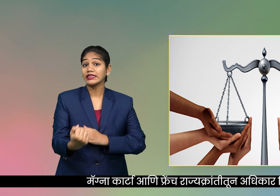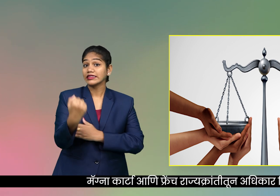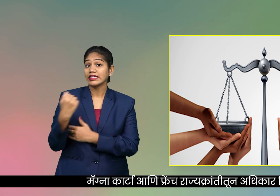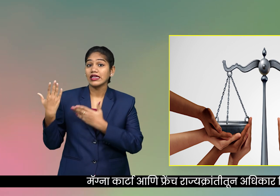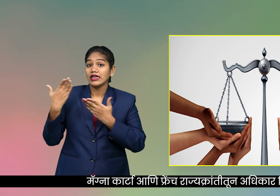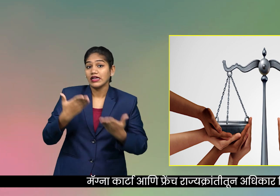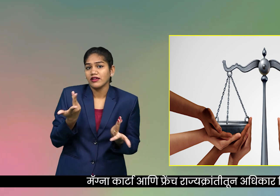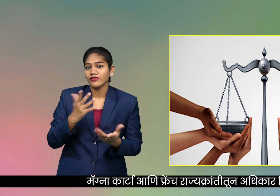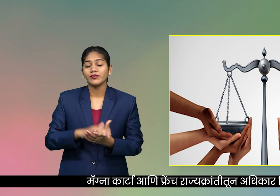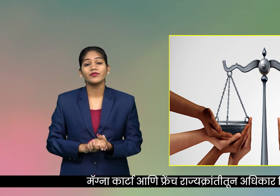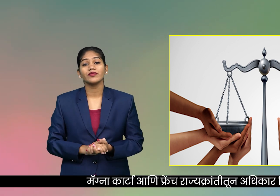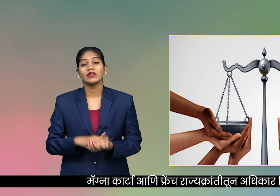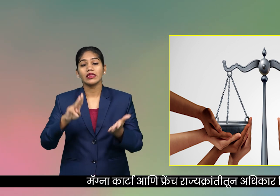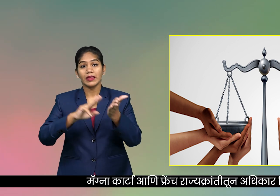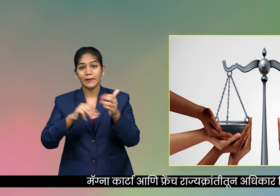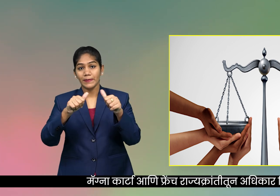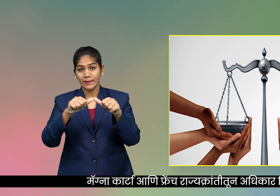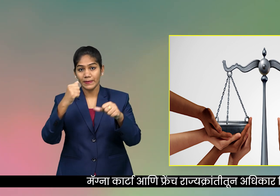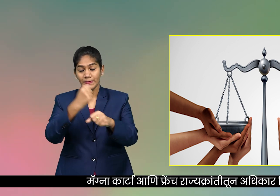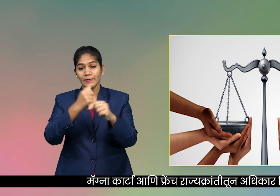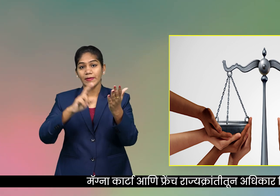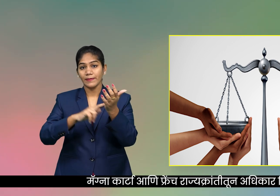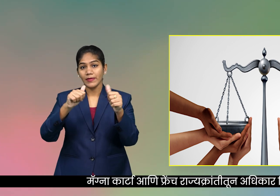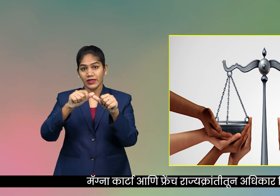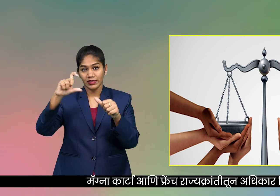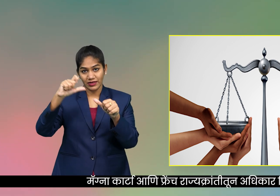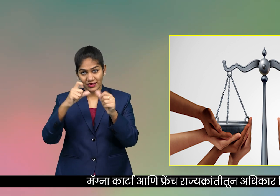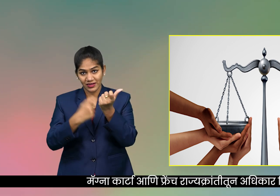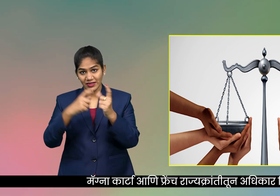मंगा कार्टा आणि फ्रेंच राज्यक्रांतीतून अधिकार मिळाले.